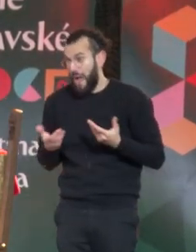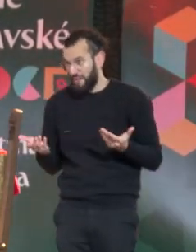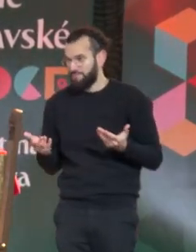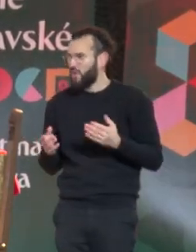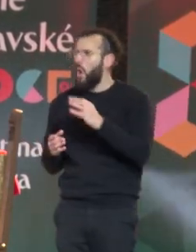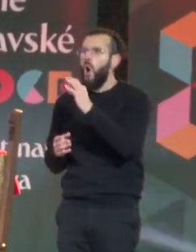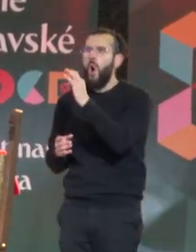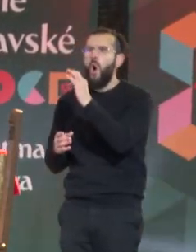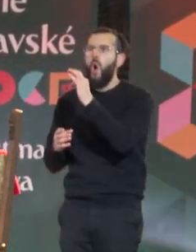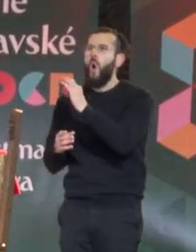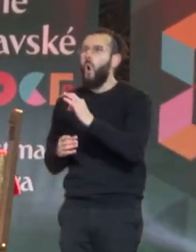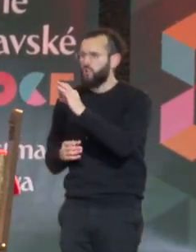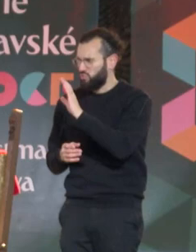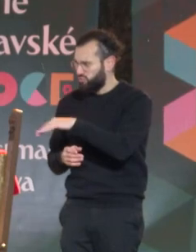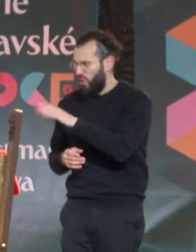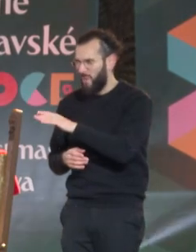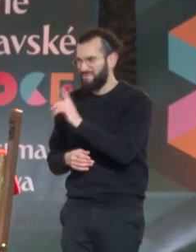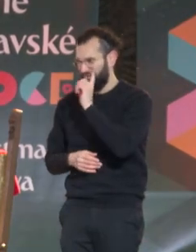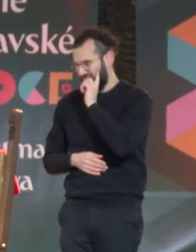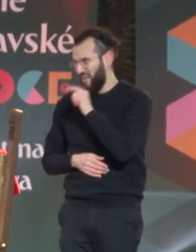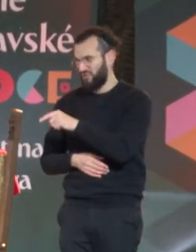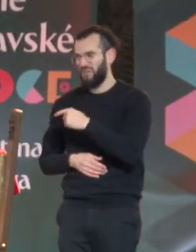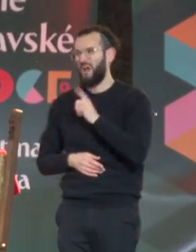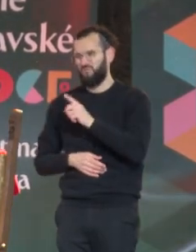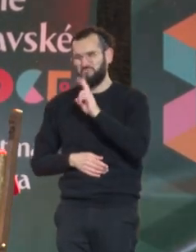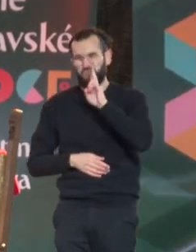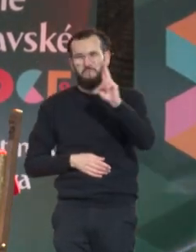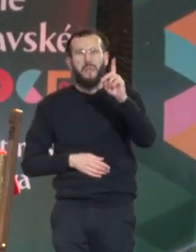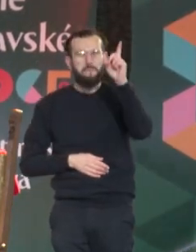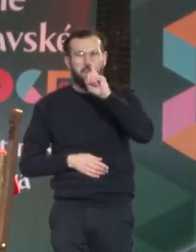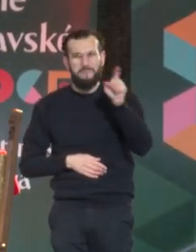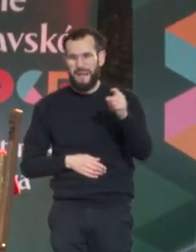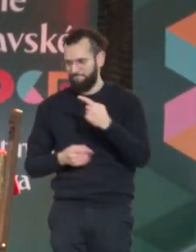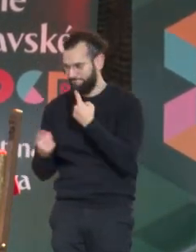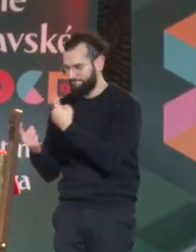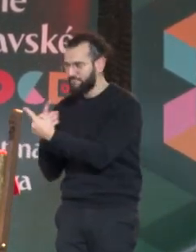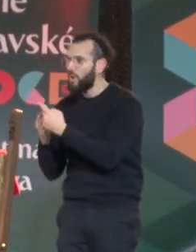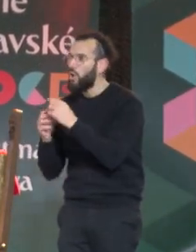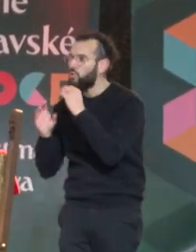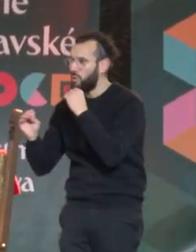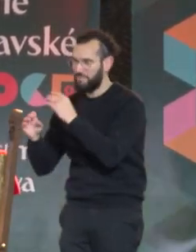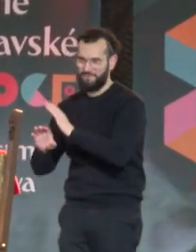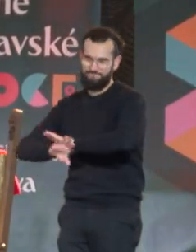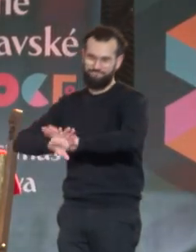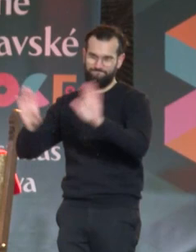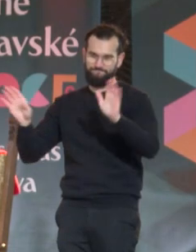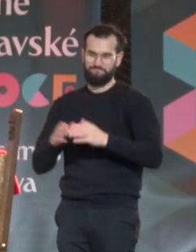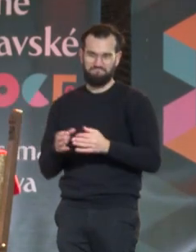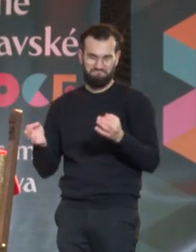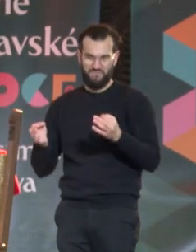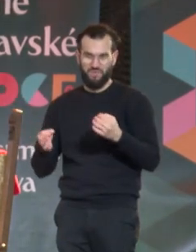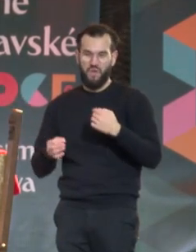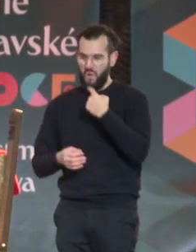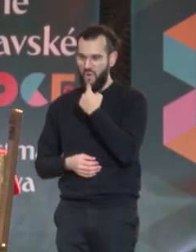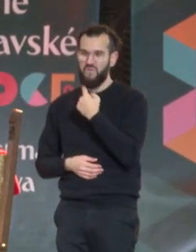Otuško, ja som musel mame sľúbiť, že sa už s tebou nebudem rozprávať. Vraj som príliš veľký na to,